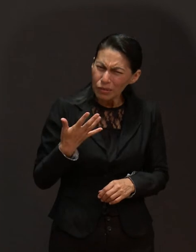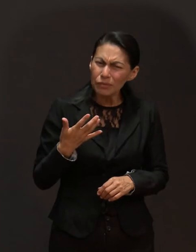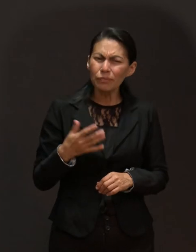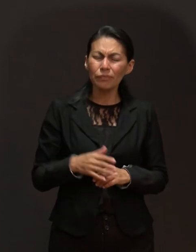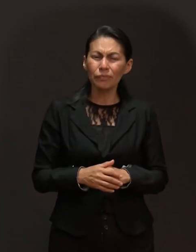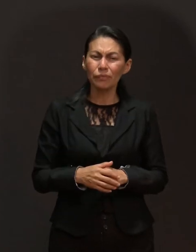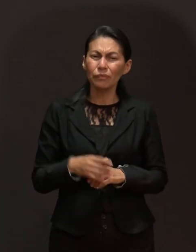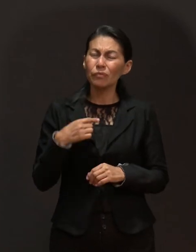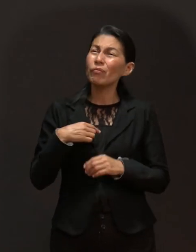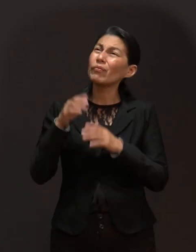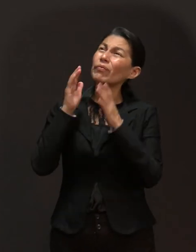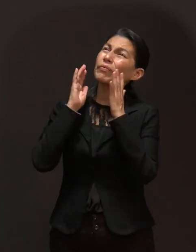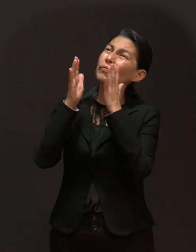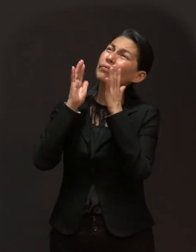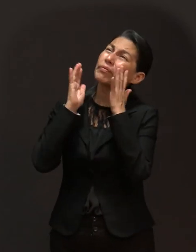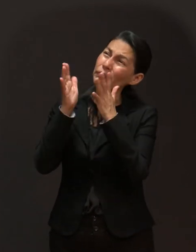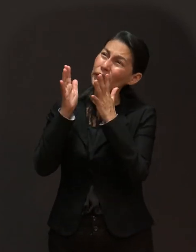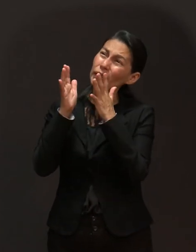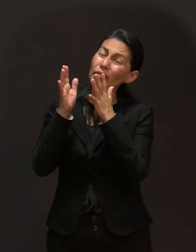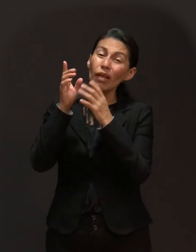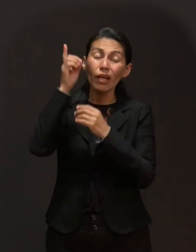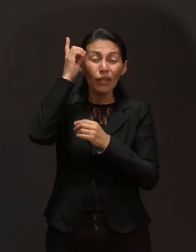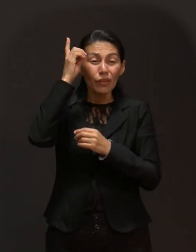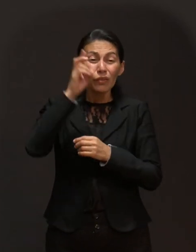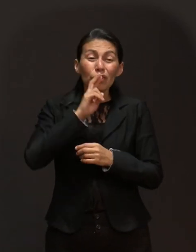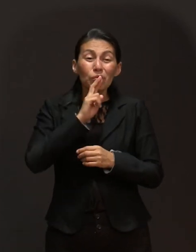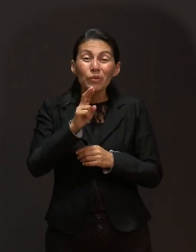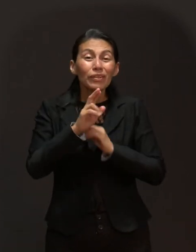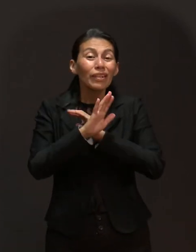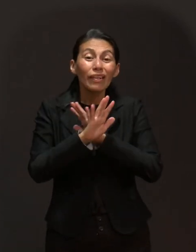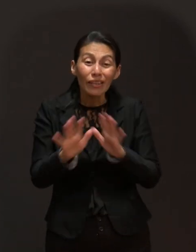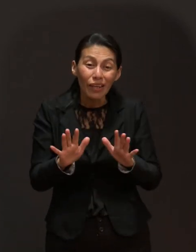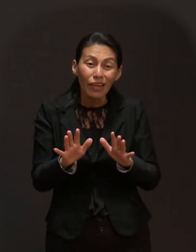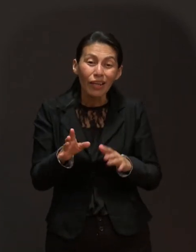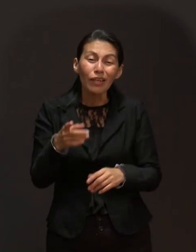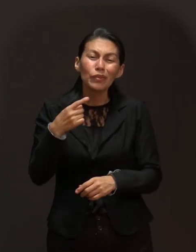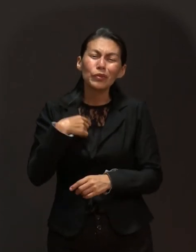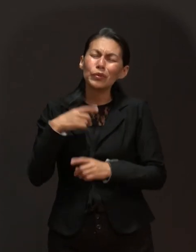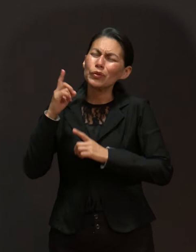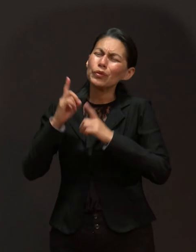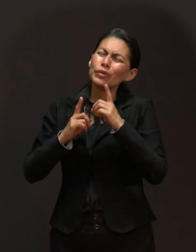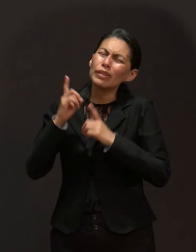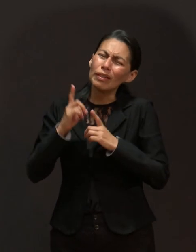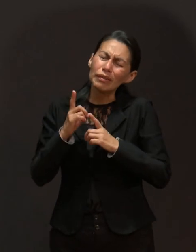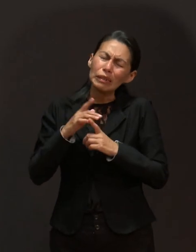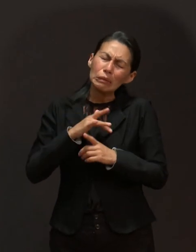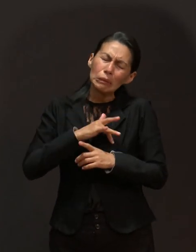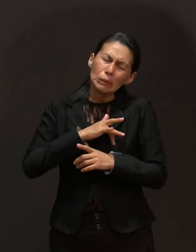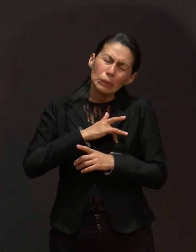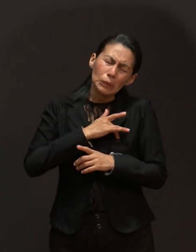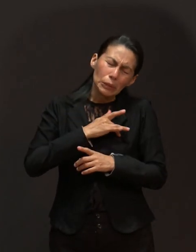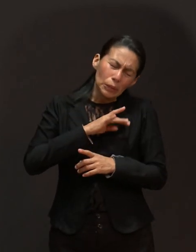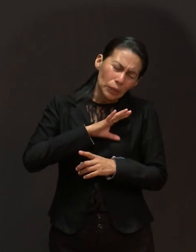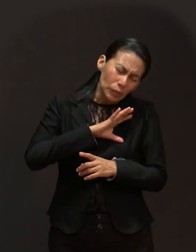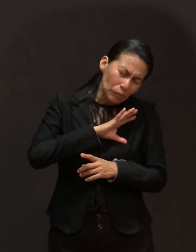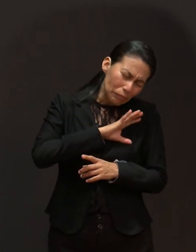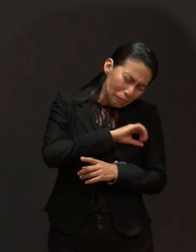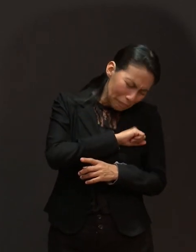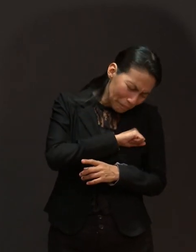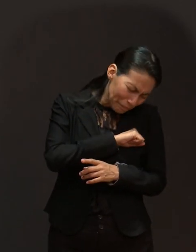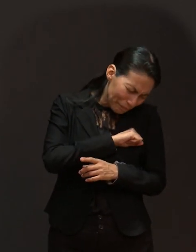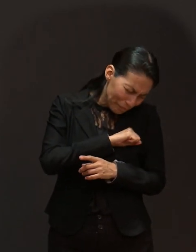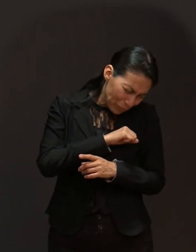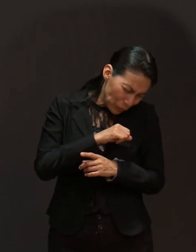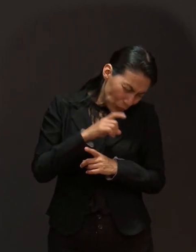fue un milagro. O sea, yo le reclamaba algo a Dios cuando Dios ya lo había solucionado. Yo había dudado de él. Me sentí tan mal por haber